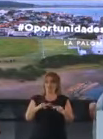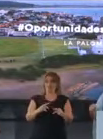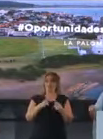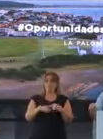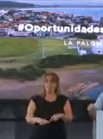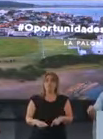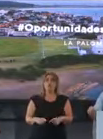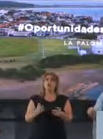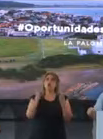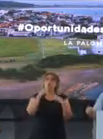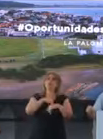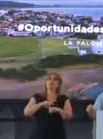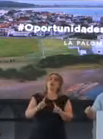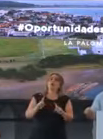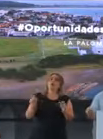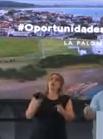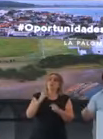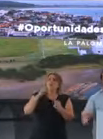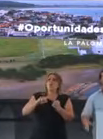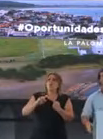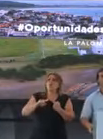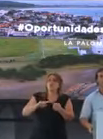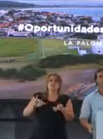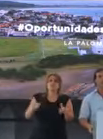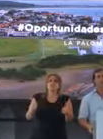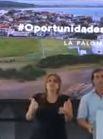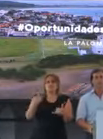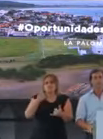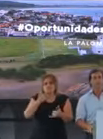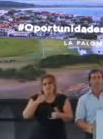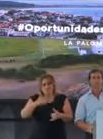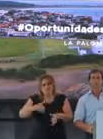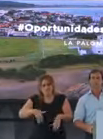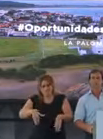Pero no podemos exigir acordar ya cuando no están todos preparados.